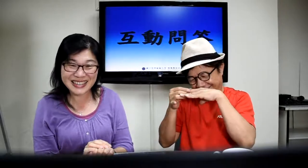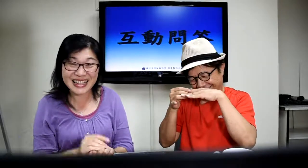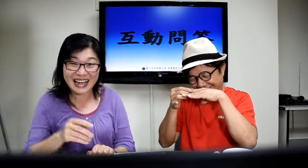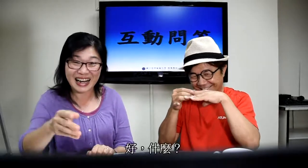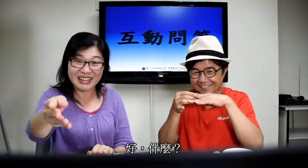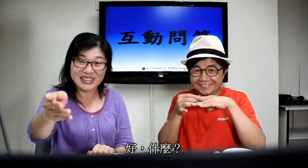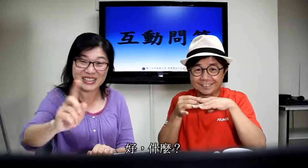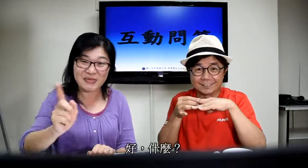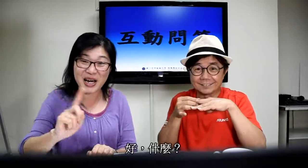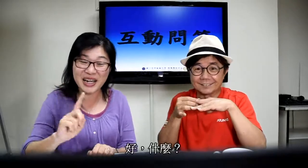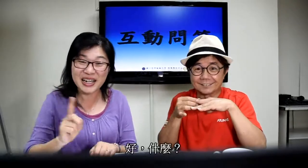好，什么？